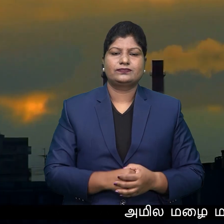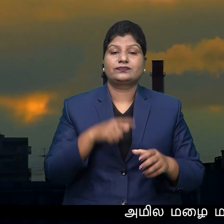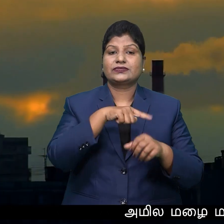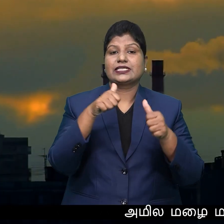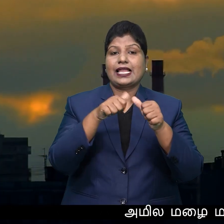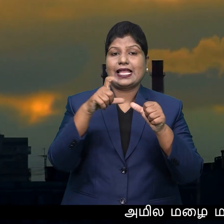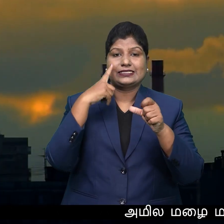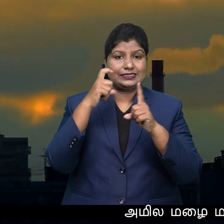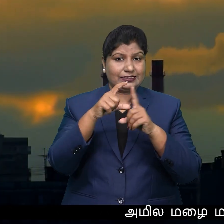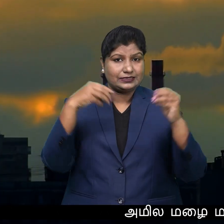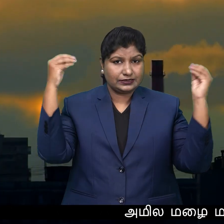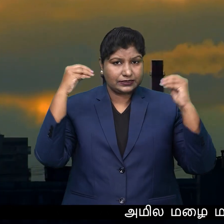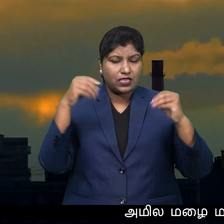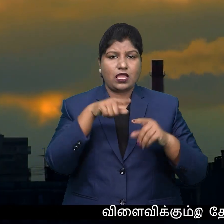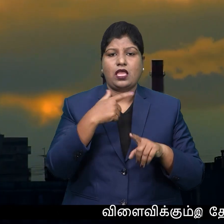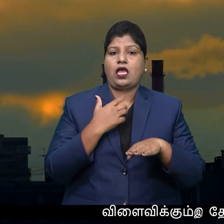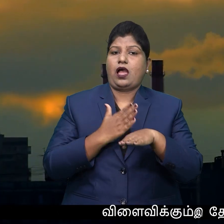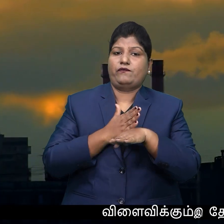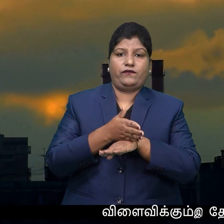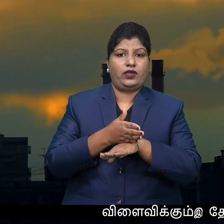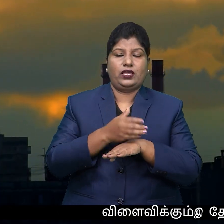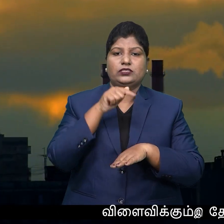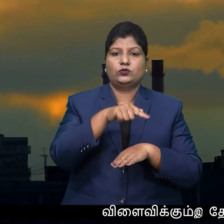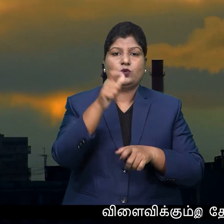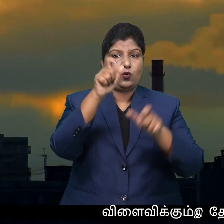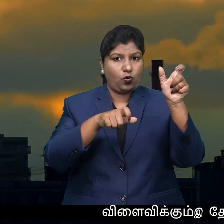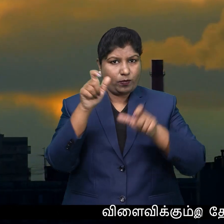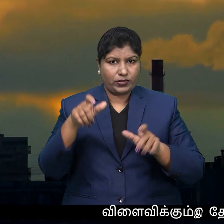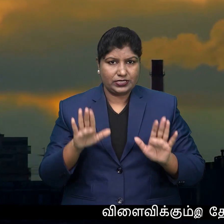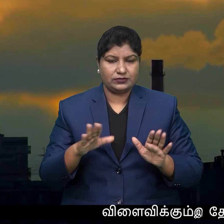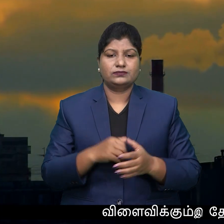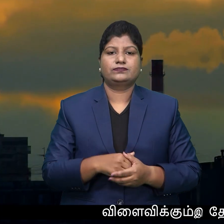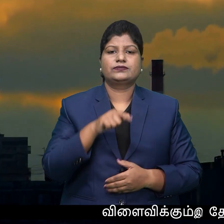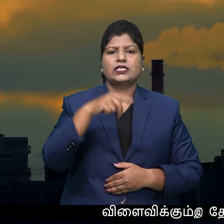அமிலமழை மனிதர்களுக்கு தீங்கு விளைவிக்கும் தோல் ஒவ்வாமை மற்றும்